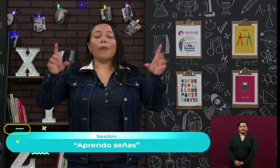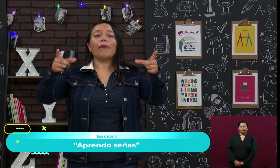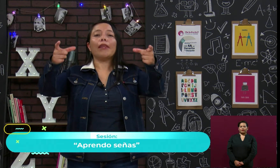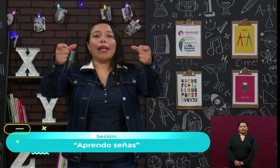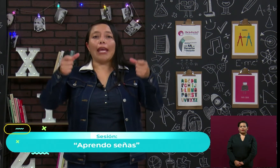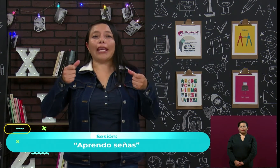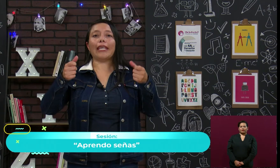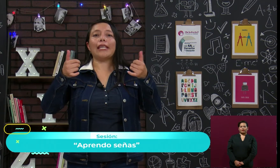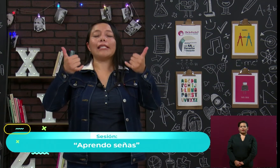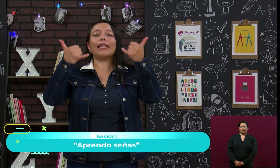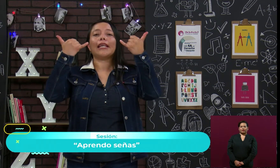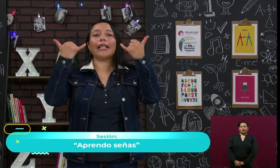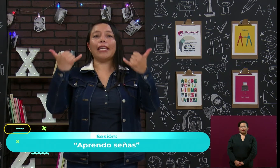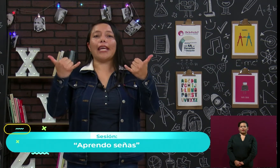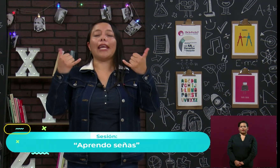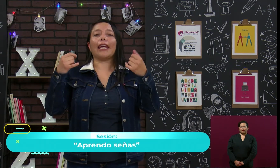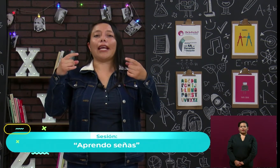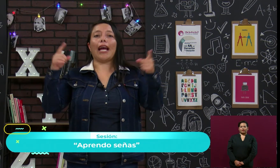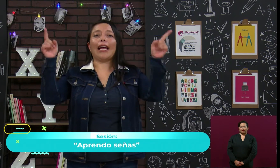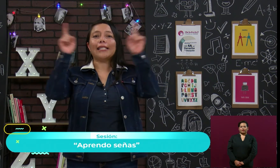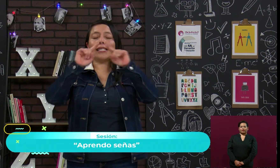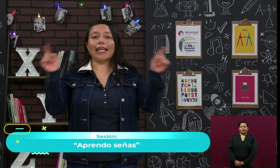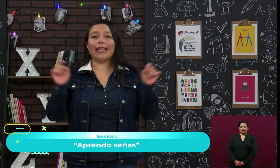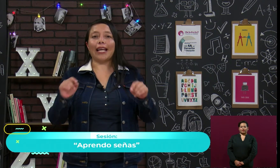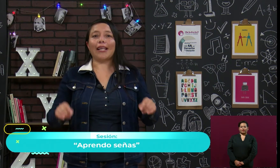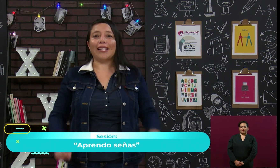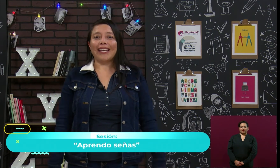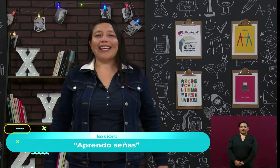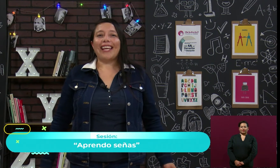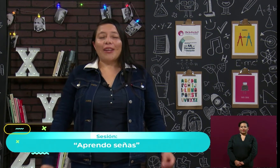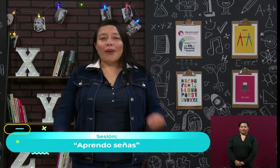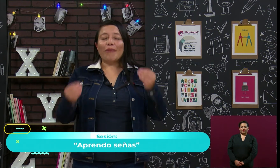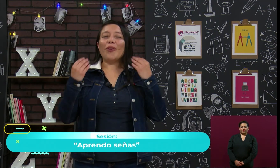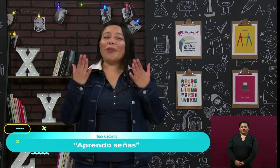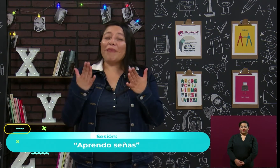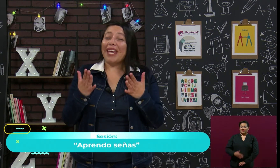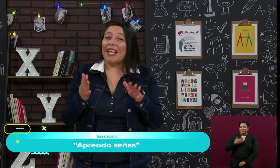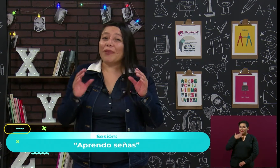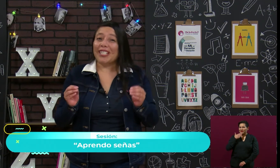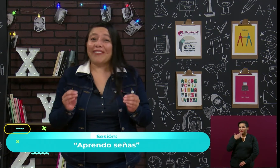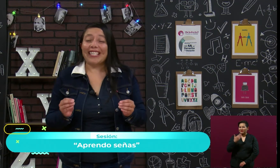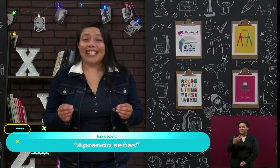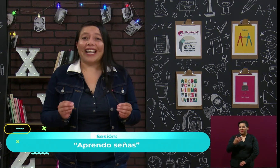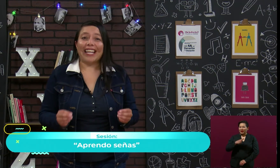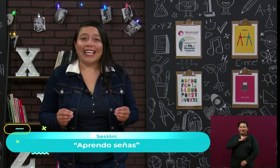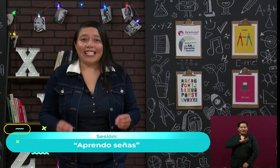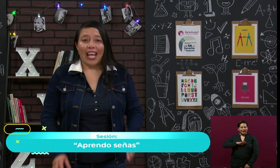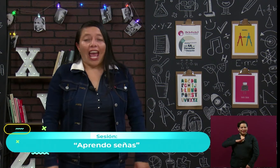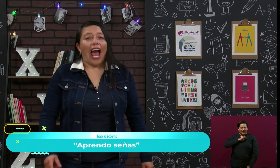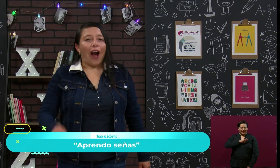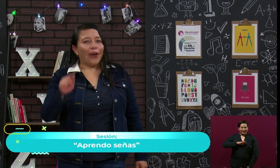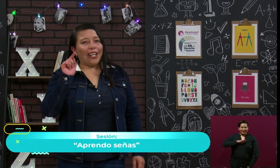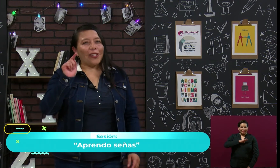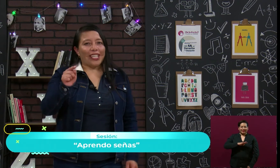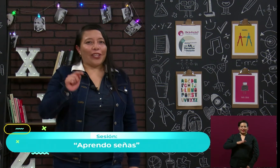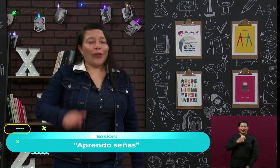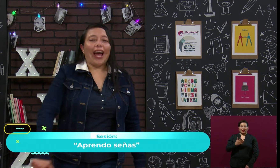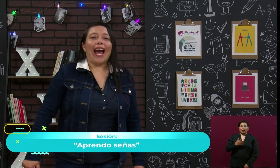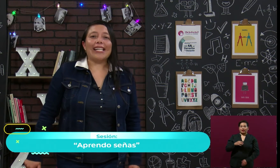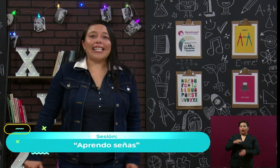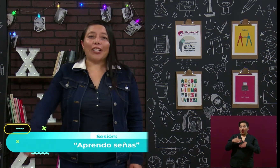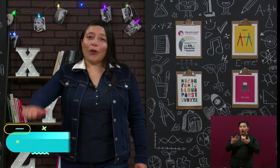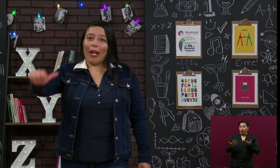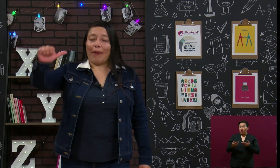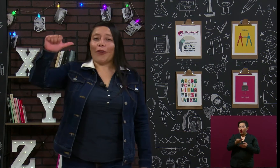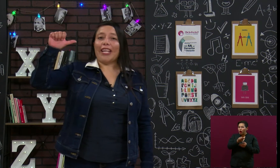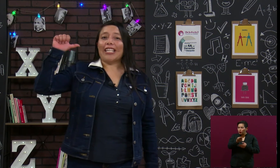W, X, Y, Z. Muy bien, muchas felicidades. Ahora los reto